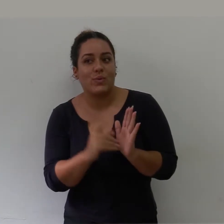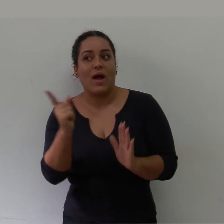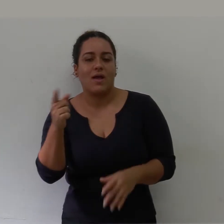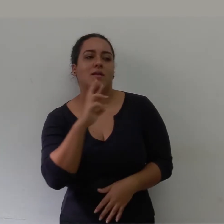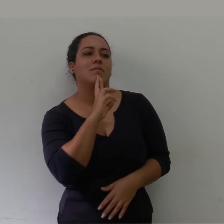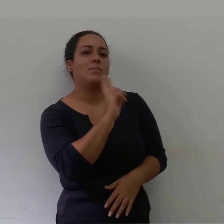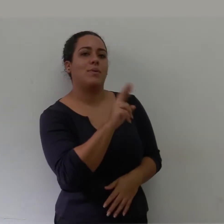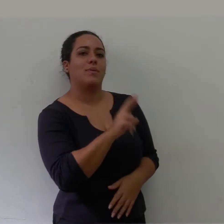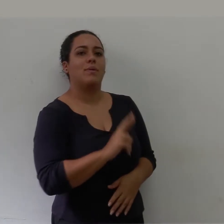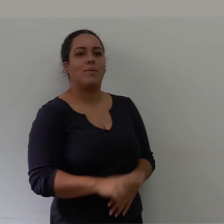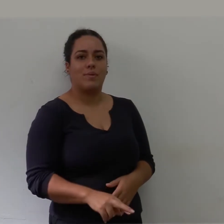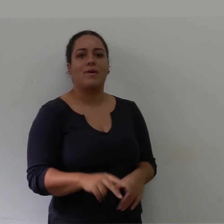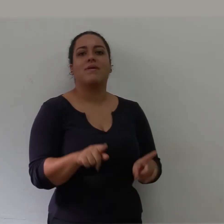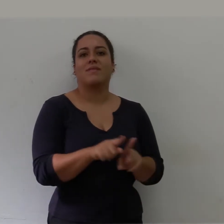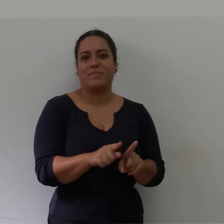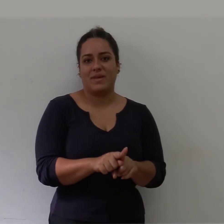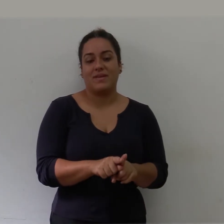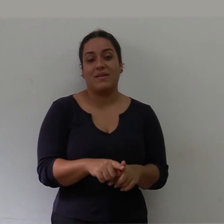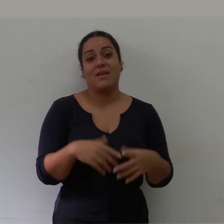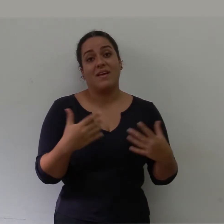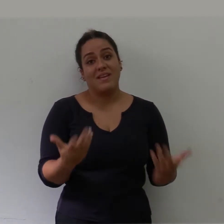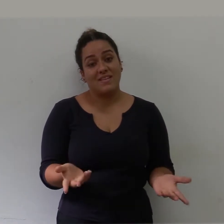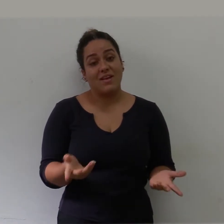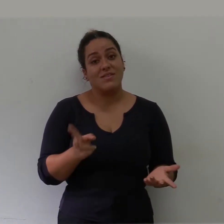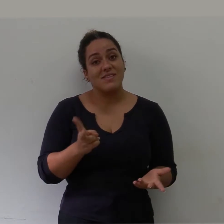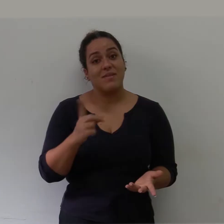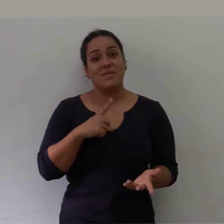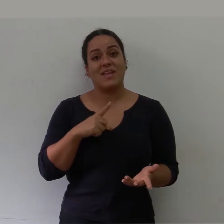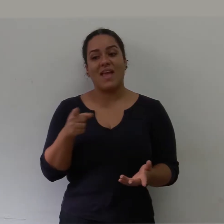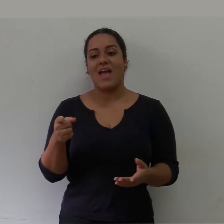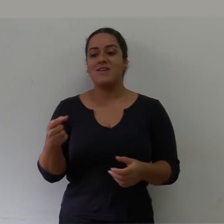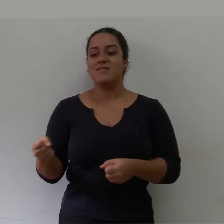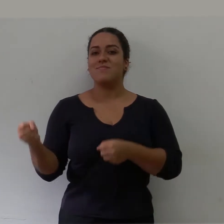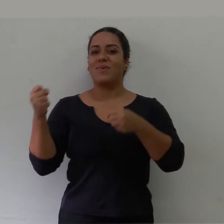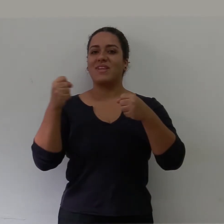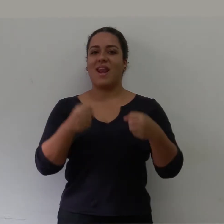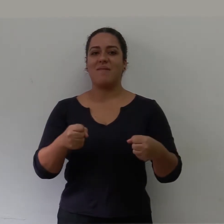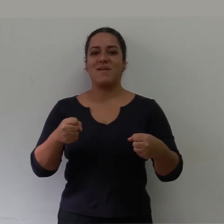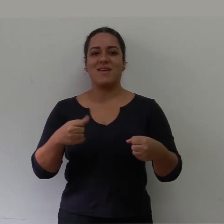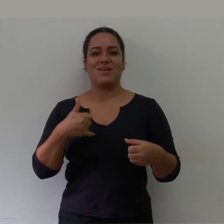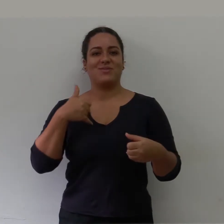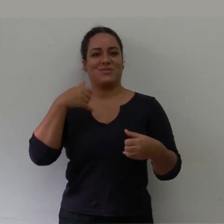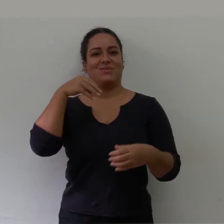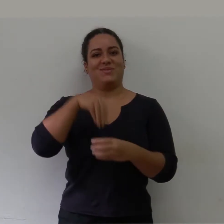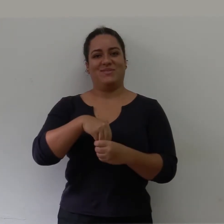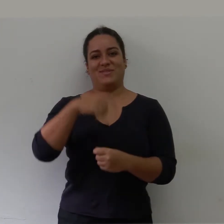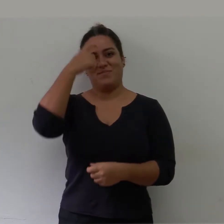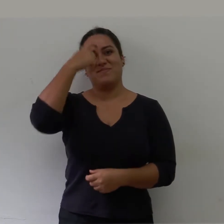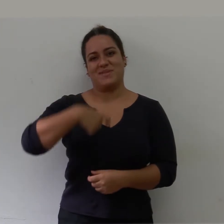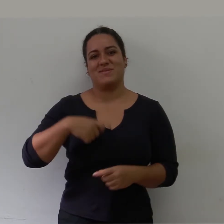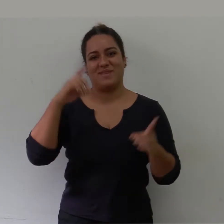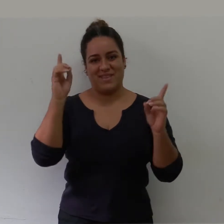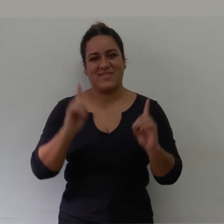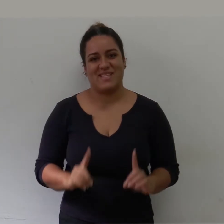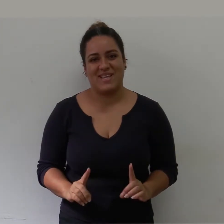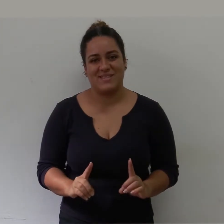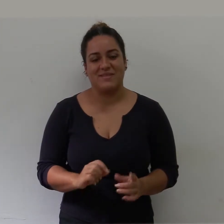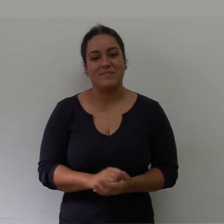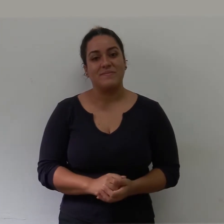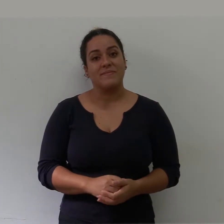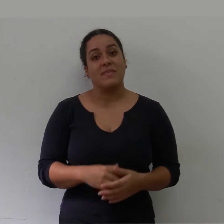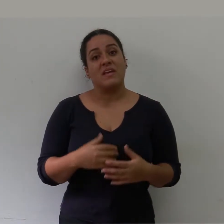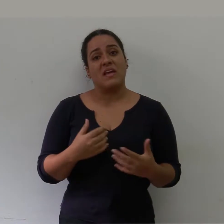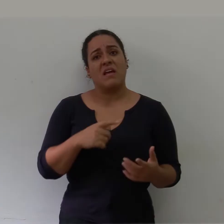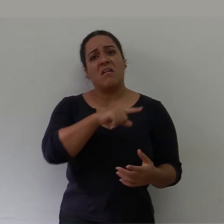também pode ter esses meios de responder, que realmente geram um empoderamento grande da pessoa com deficiência, né?